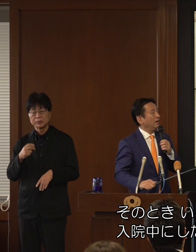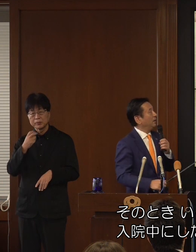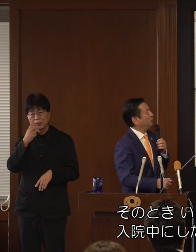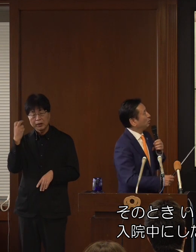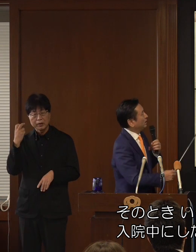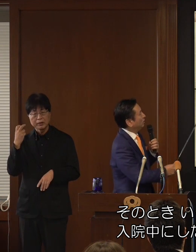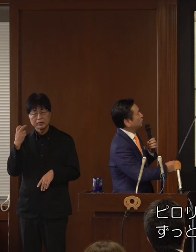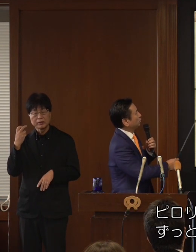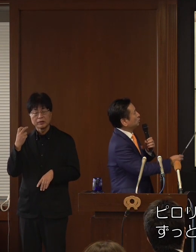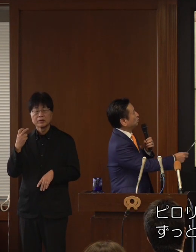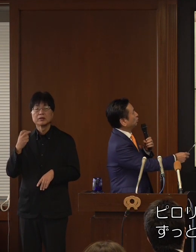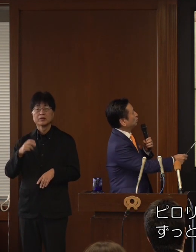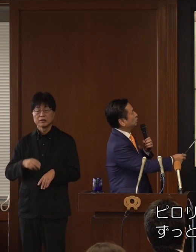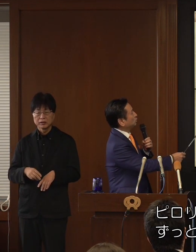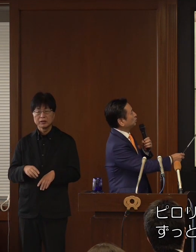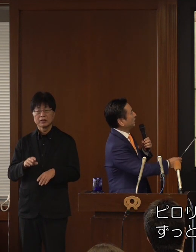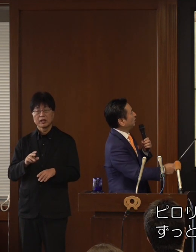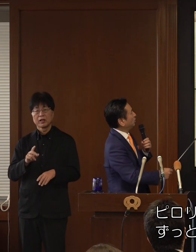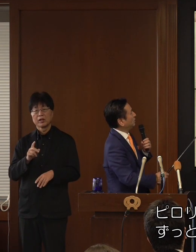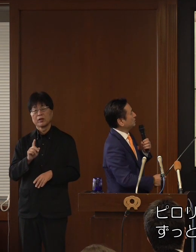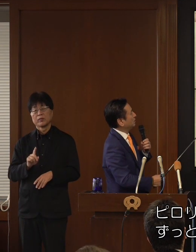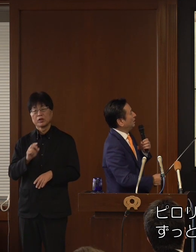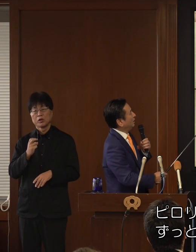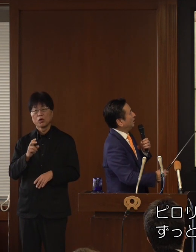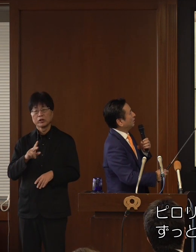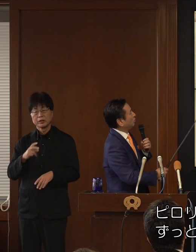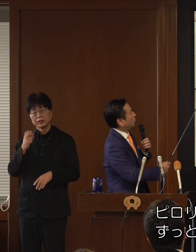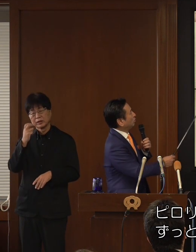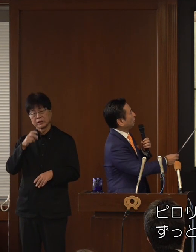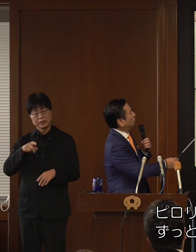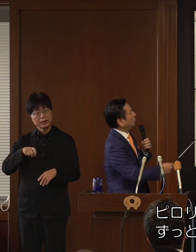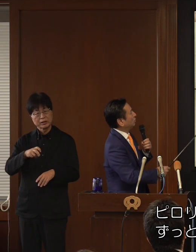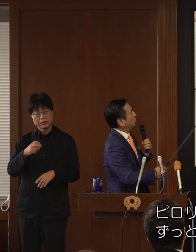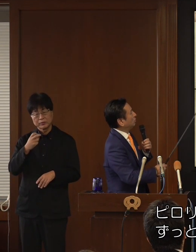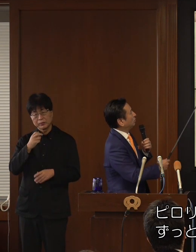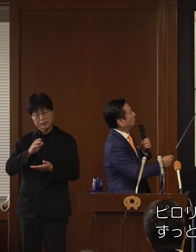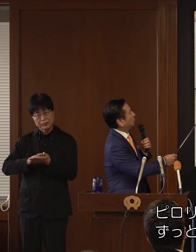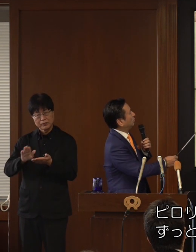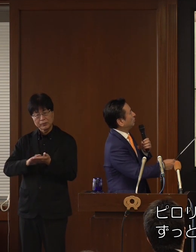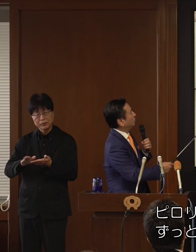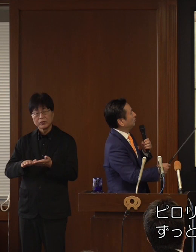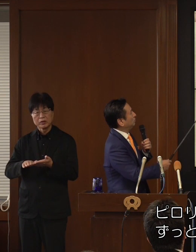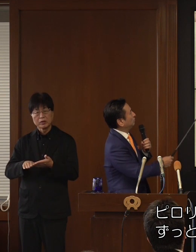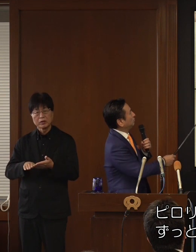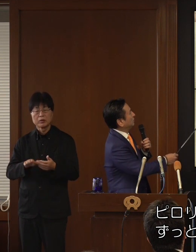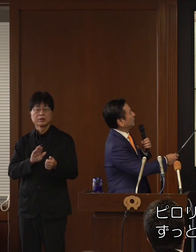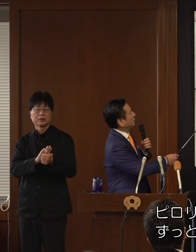機で、ピロリ菌を除去することをずっと続けております。この